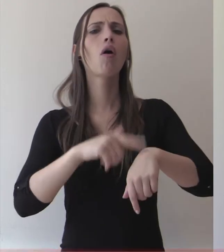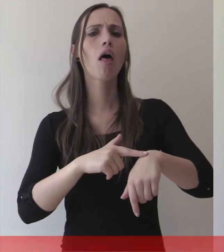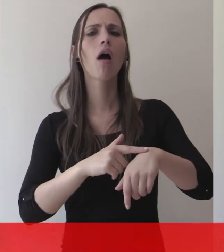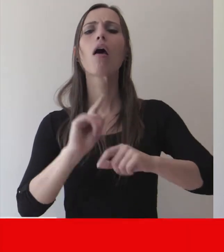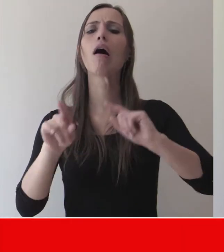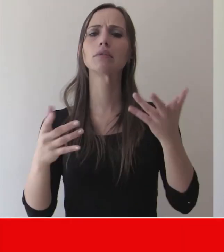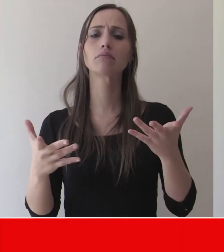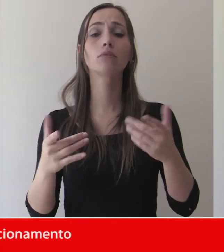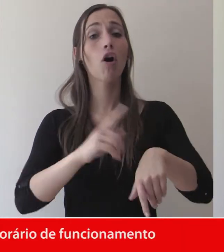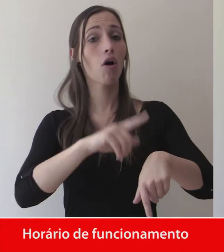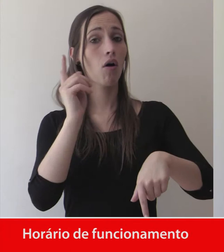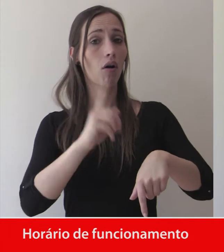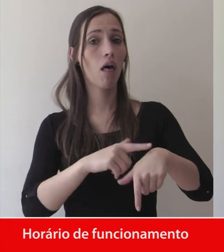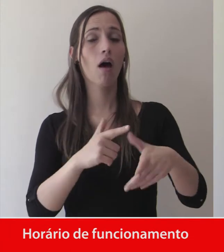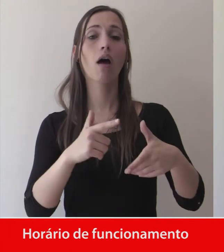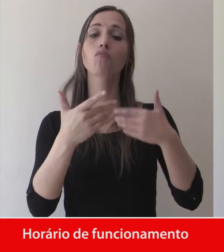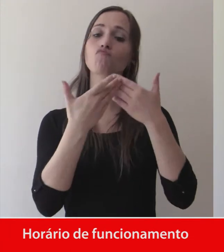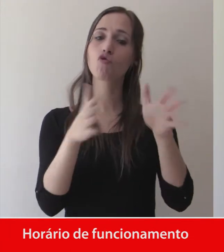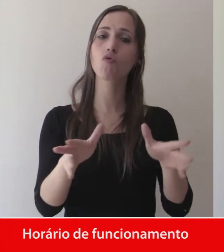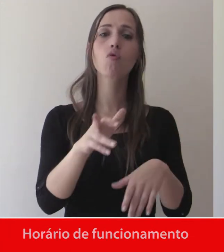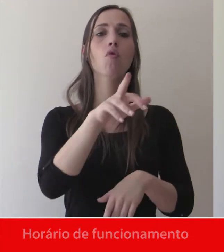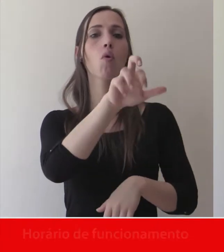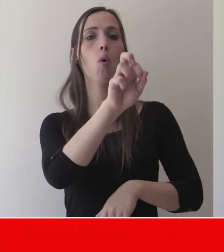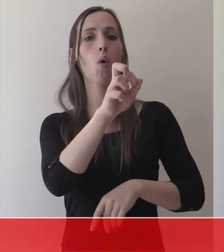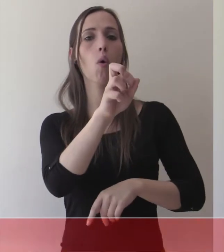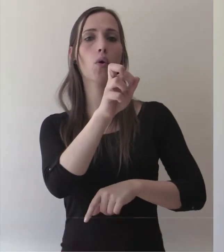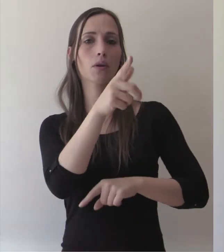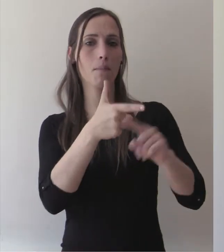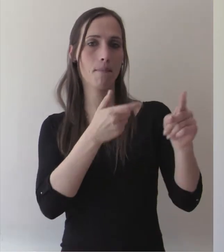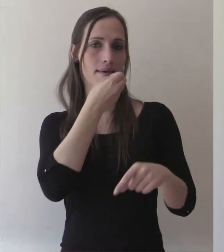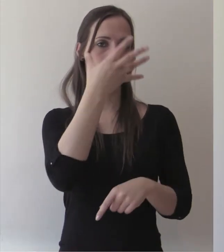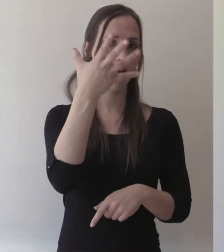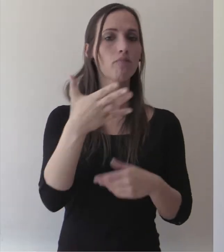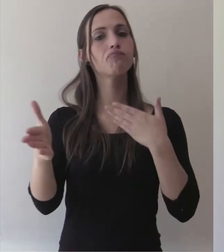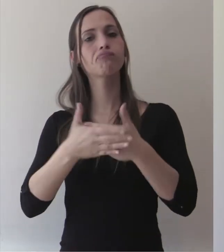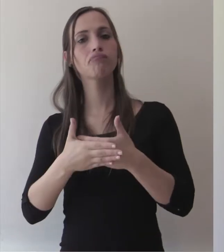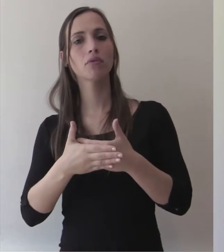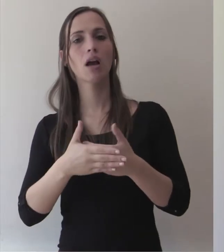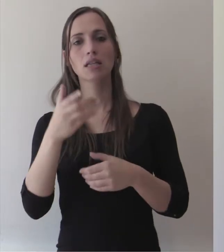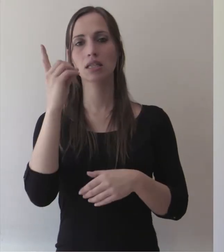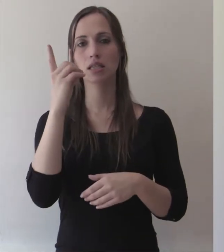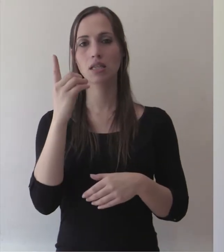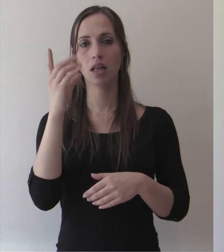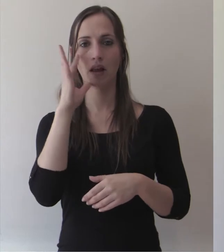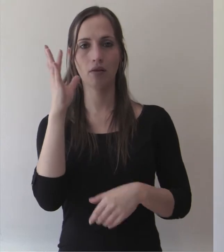Horário e funcionamento. A biblioteca escolar funciona das 8h30 da manhã às 18 horas.